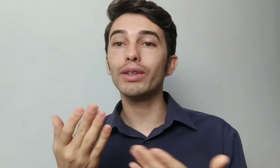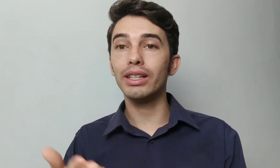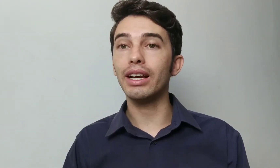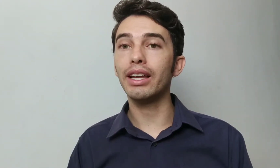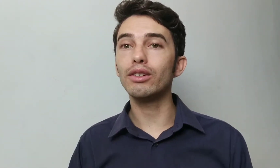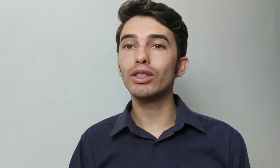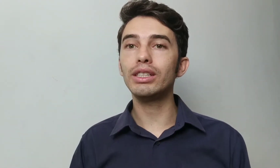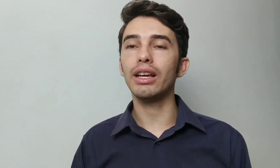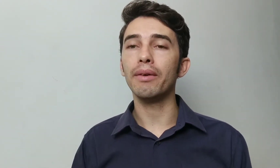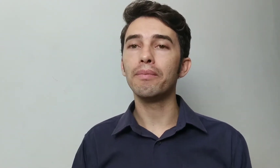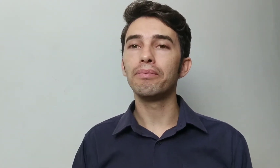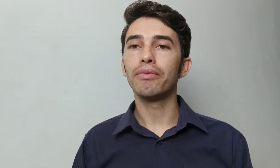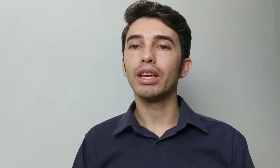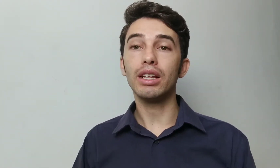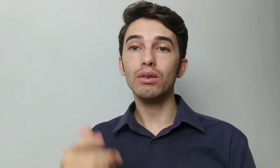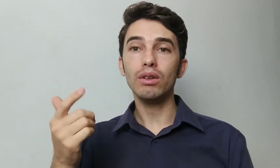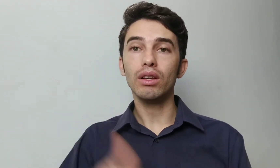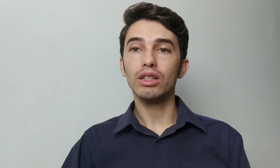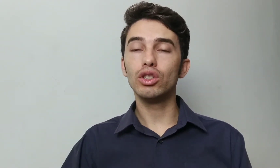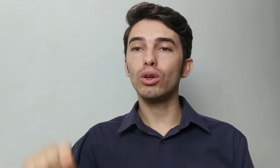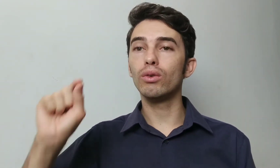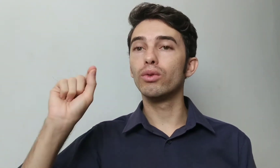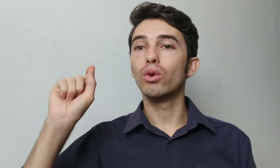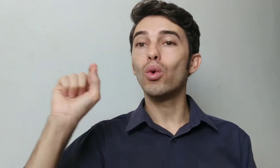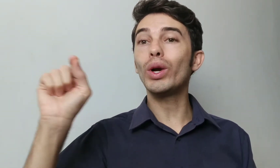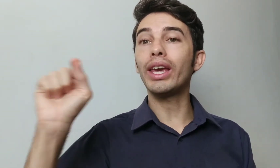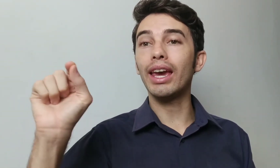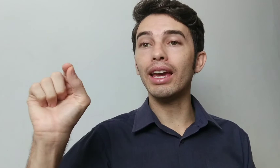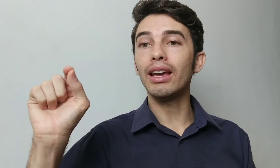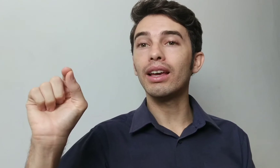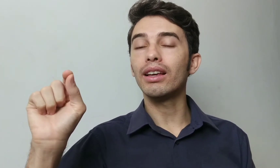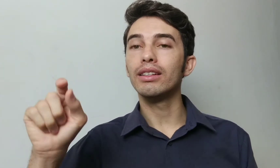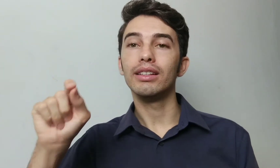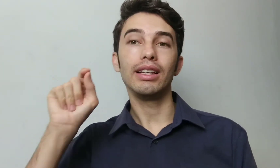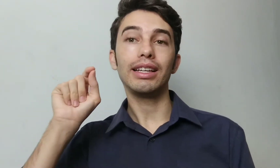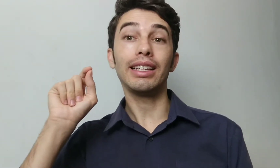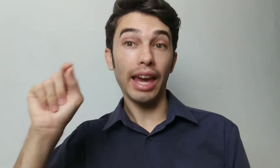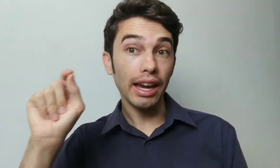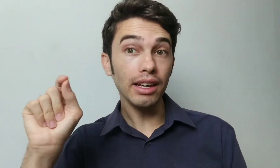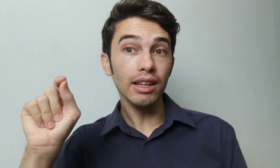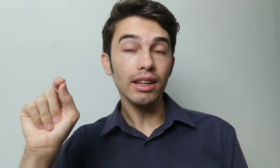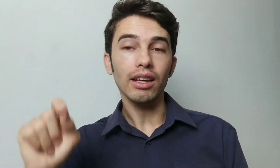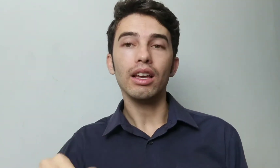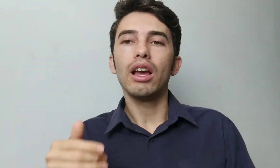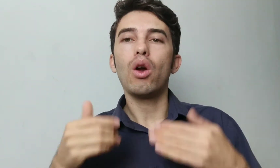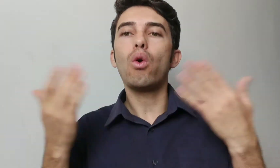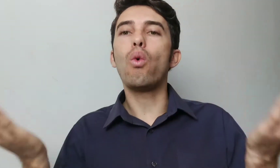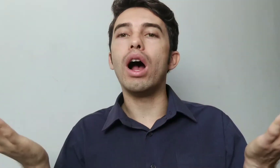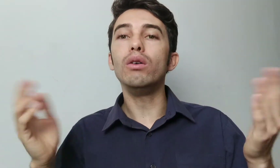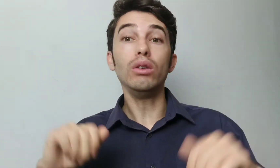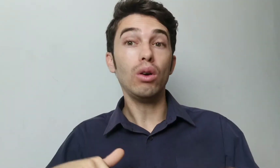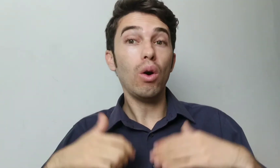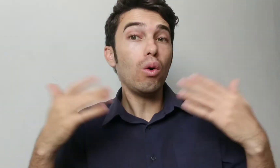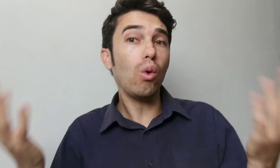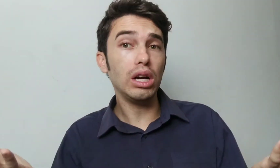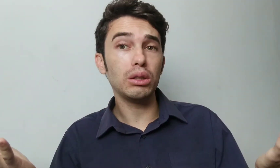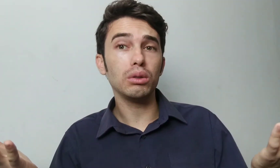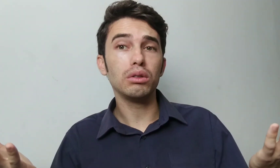está querendo dizer. Então, de novo, o que, quem, qual ou quando.